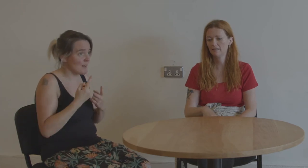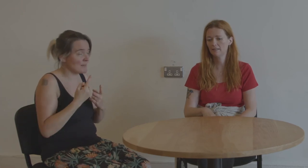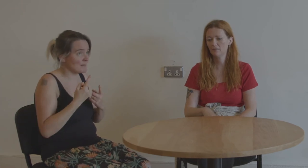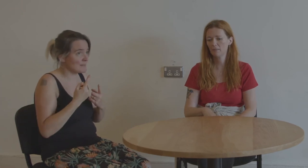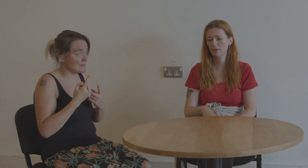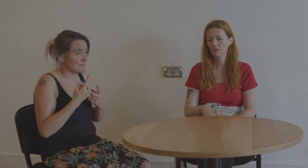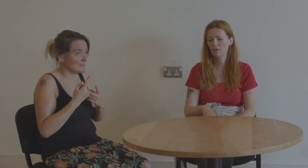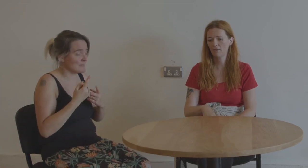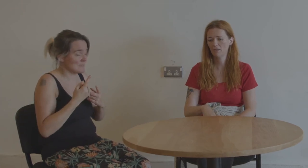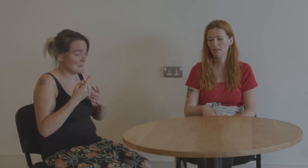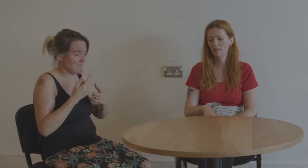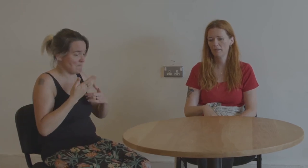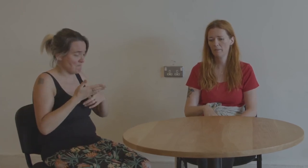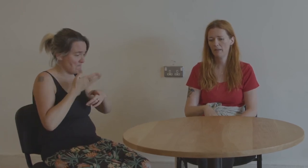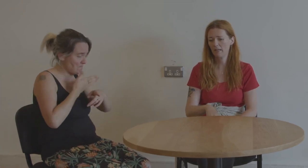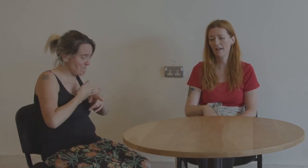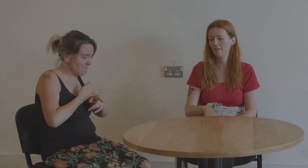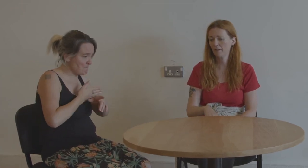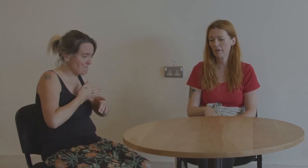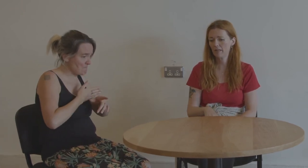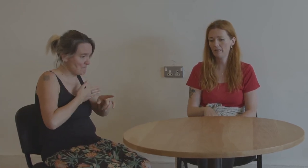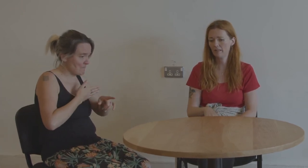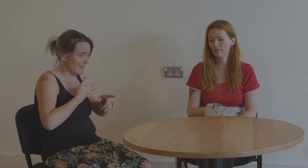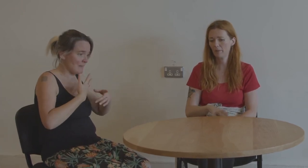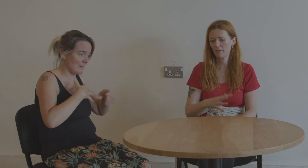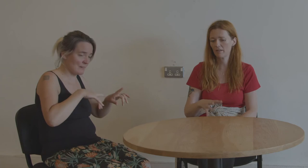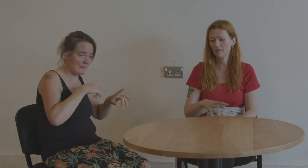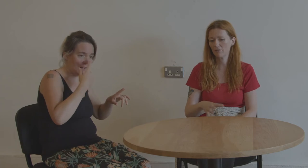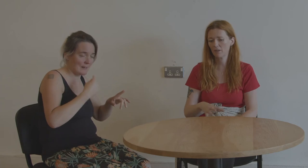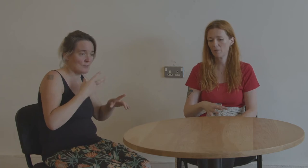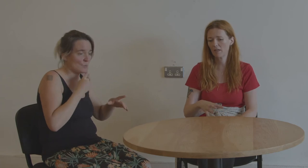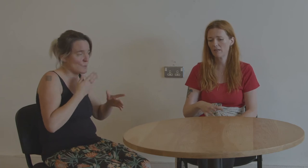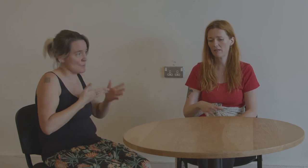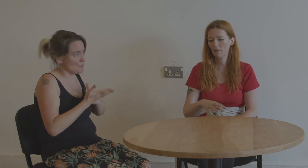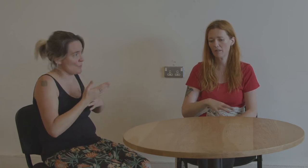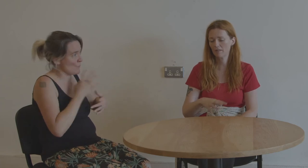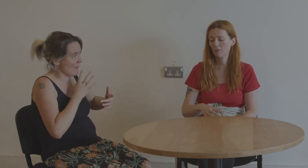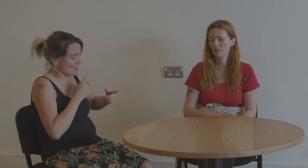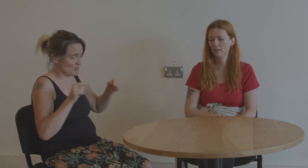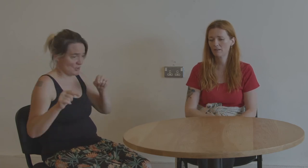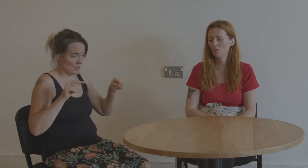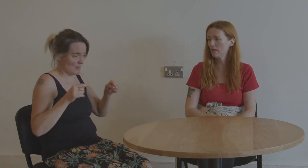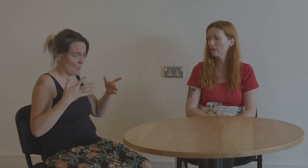myno ar gael yn Gymraeg a'r berthynas o Gymraeg y BSL yn gweithio. Oes.